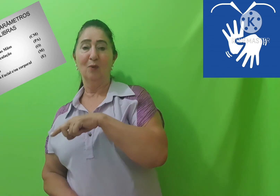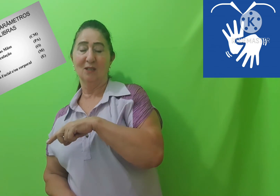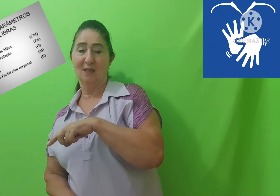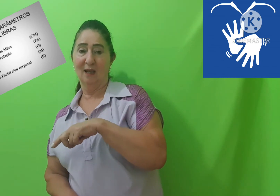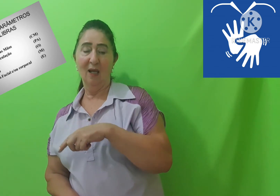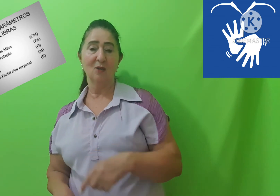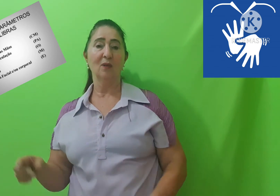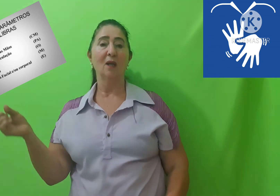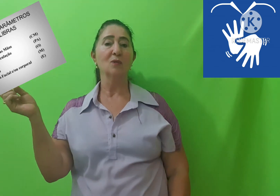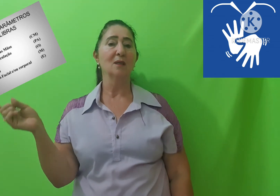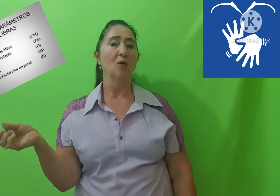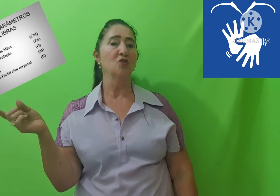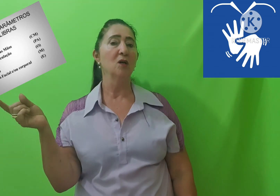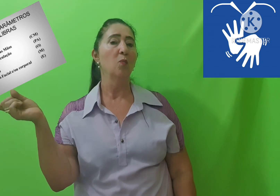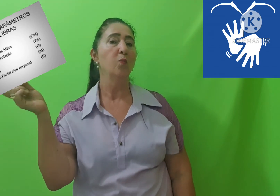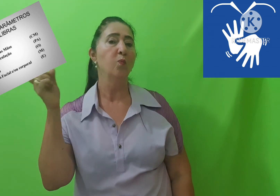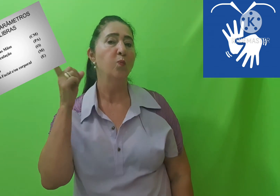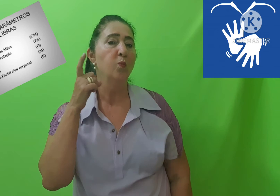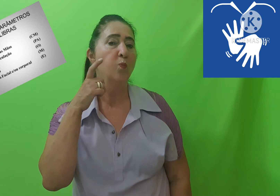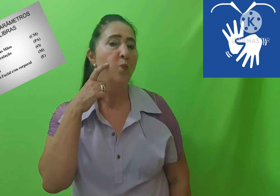de sinais, eu tenho o sinal de